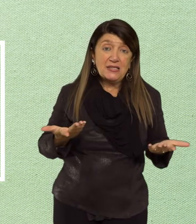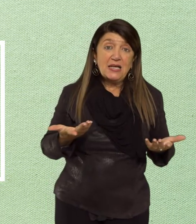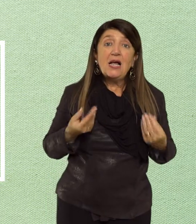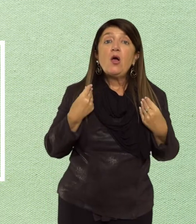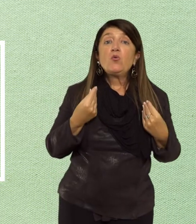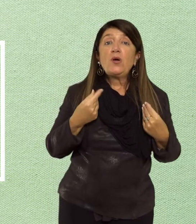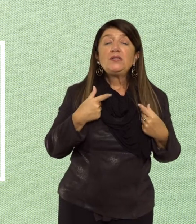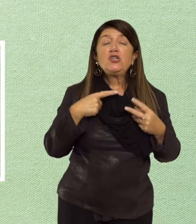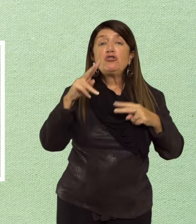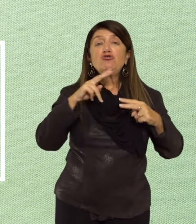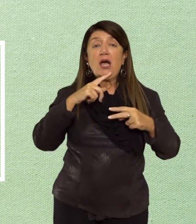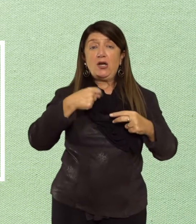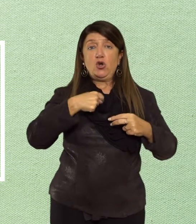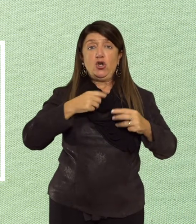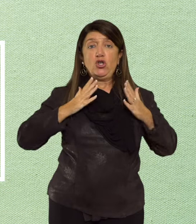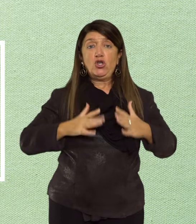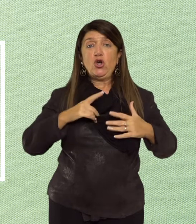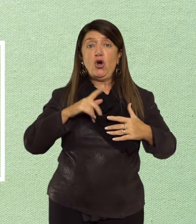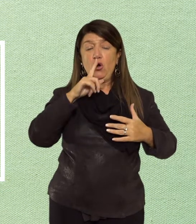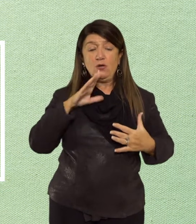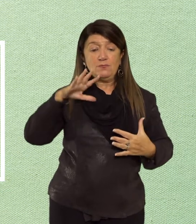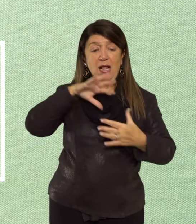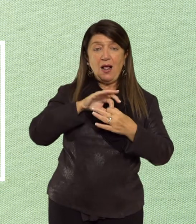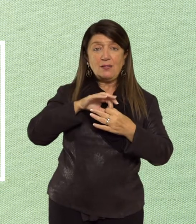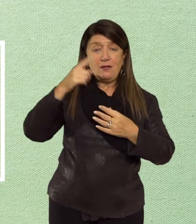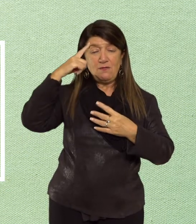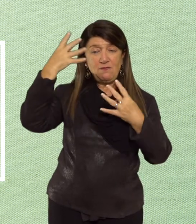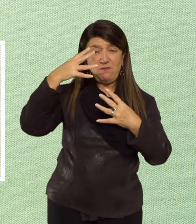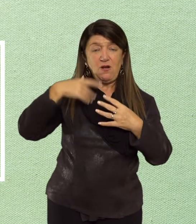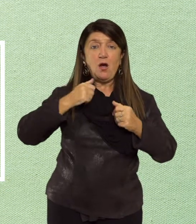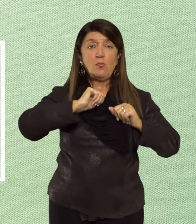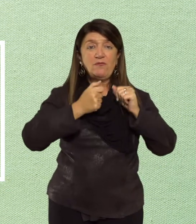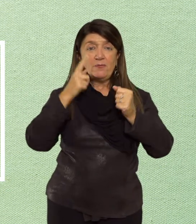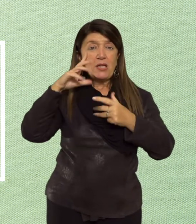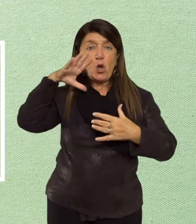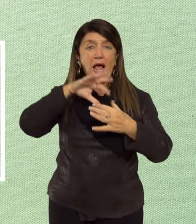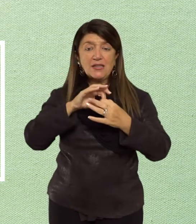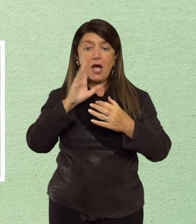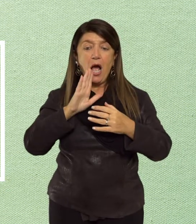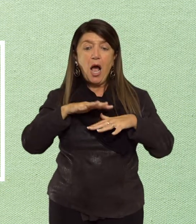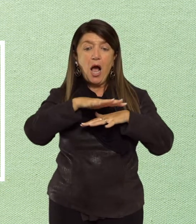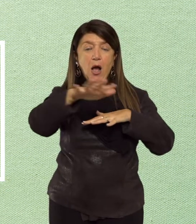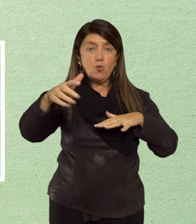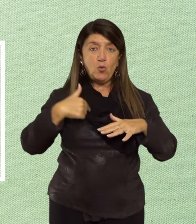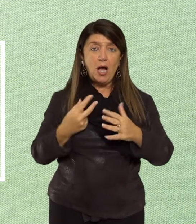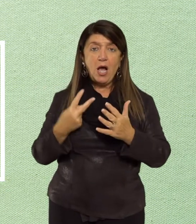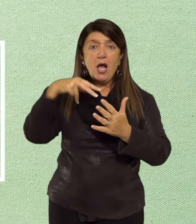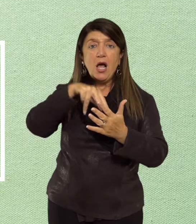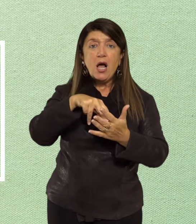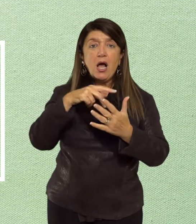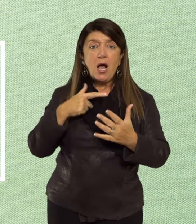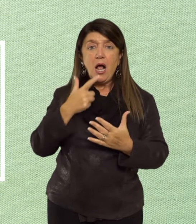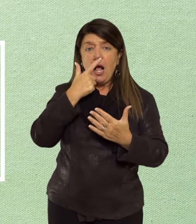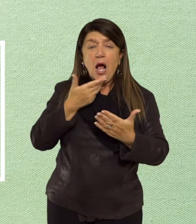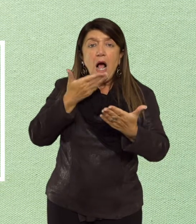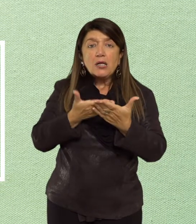per cercare di fare tutto quello che devo fare o comunque la maggior parte delle cose. E quindi dirti strategie che ho, no, perché non